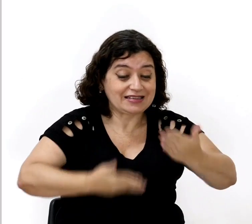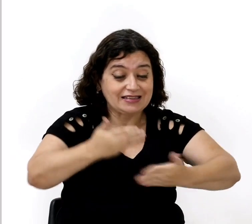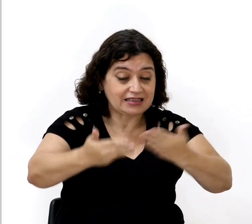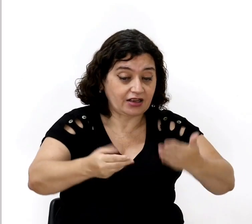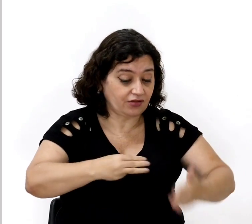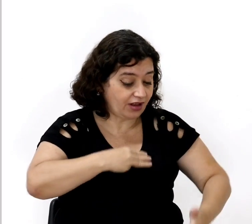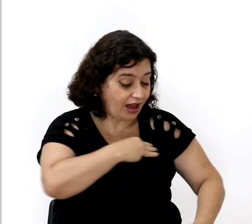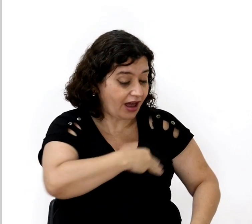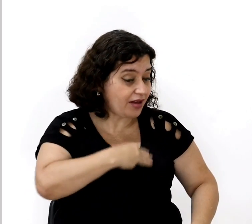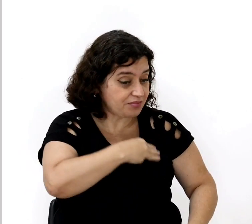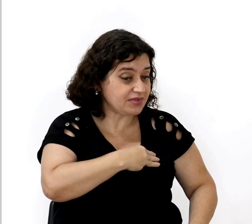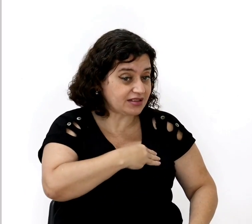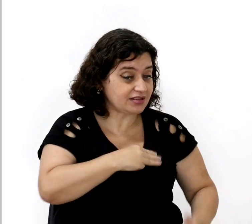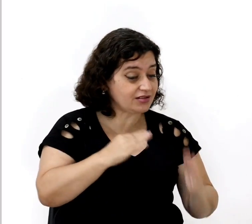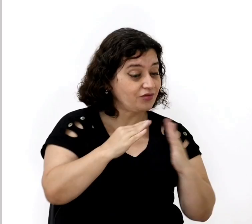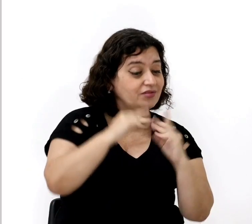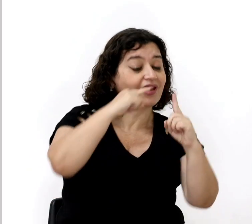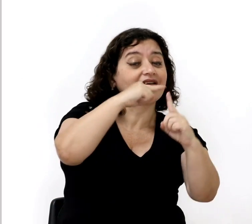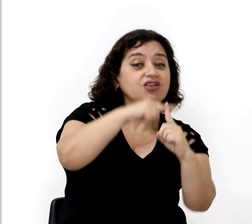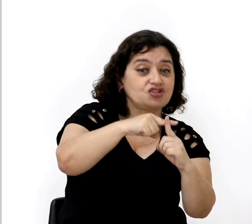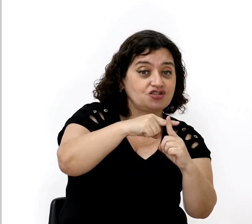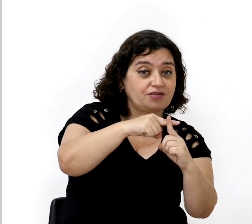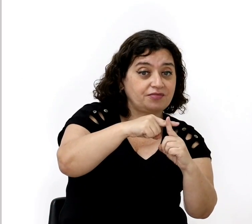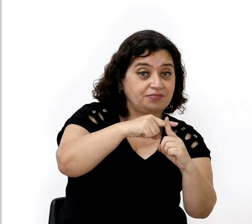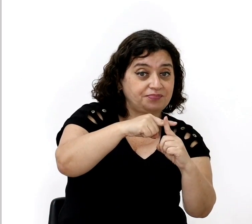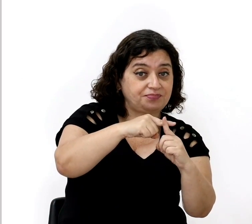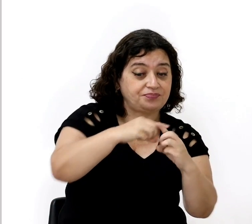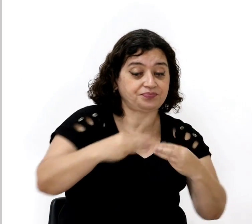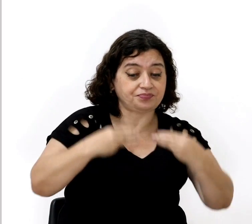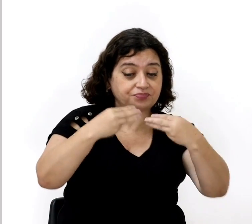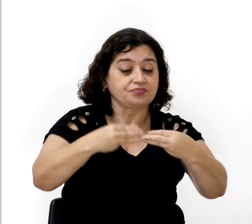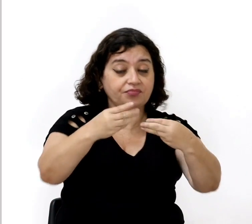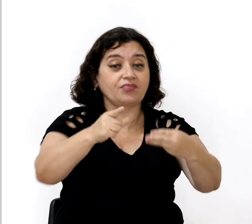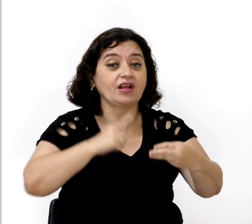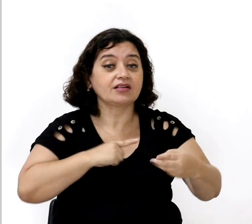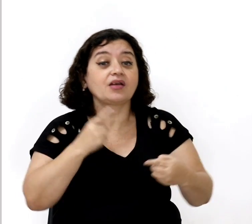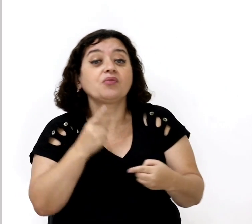à missão da igreja. Por que os ministérios existem?